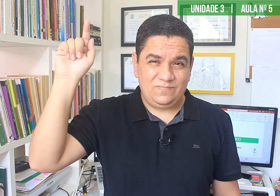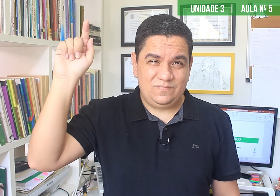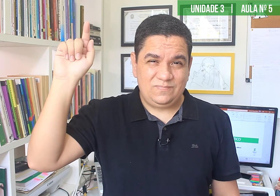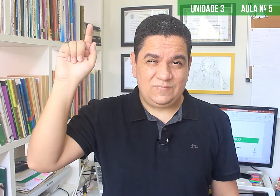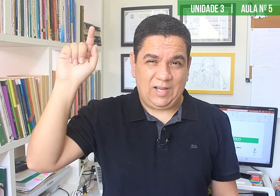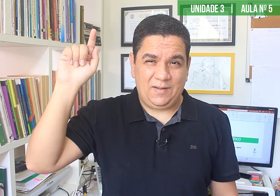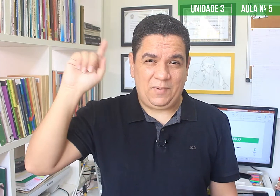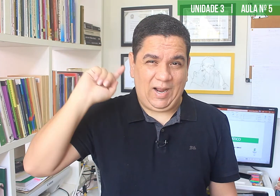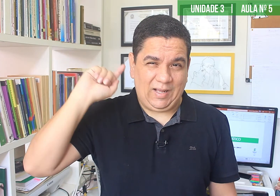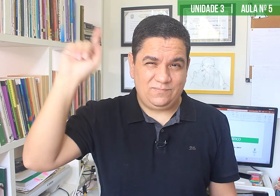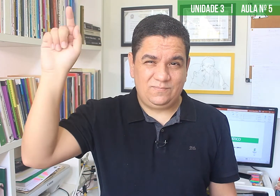tá? Lá.